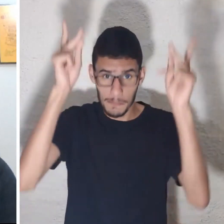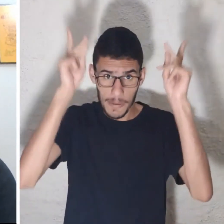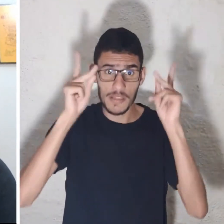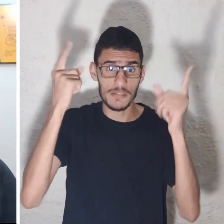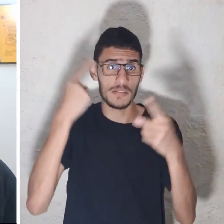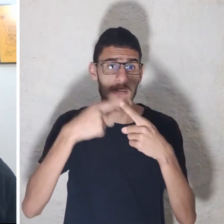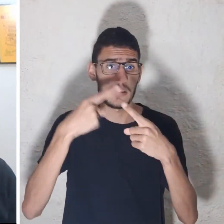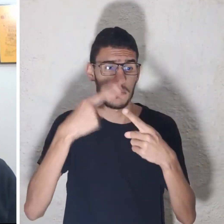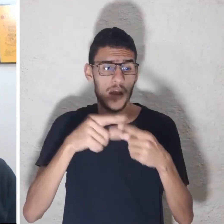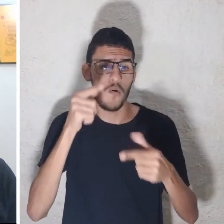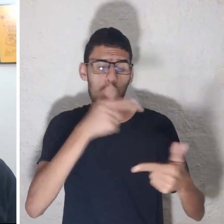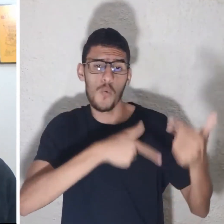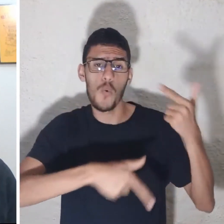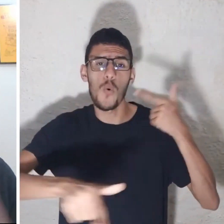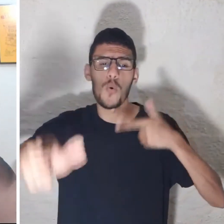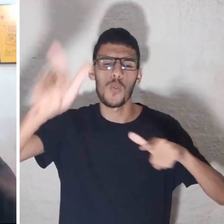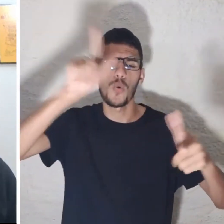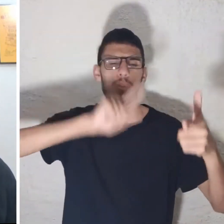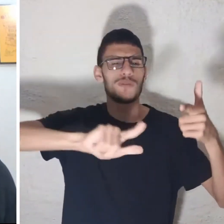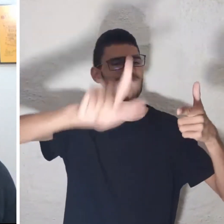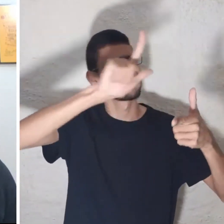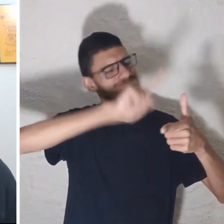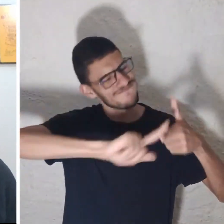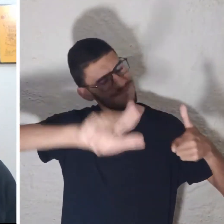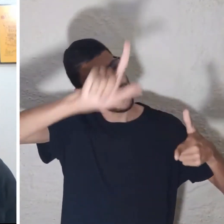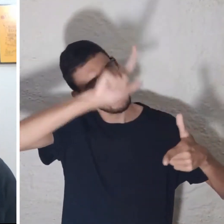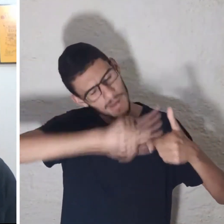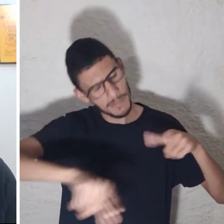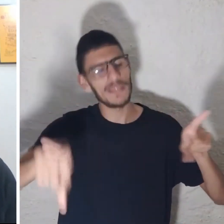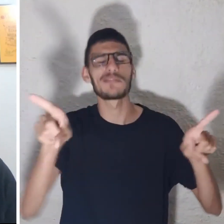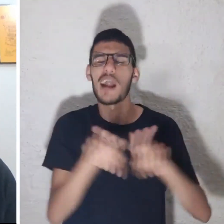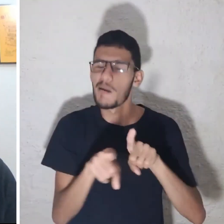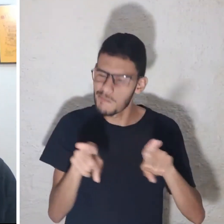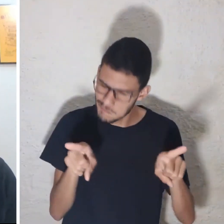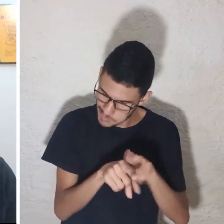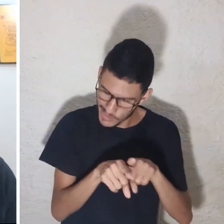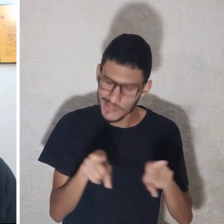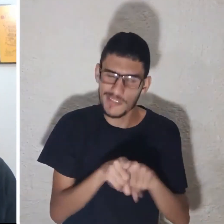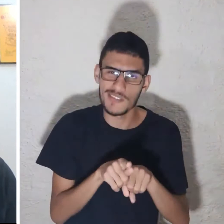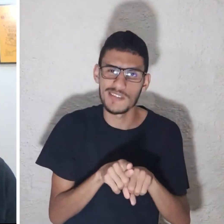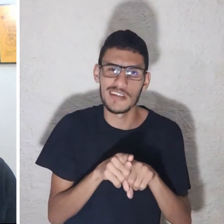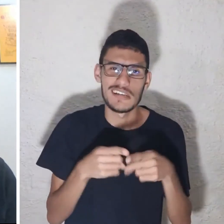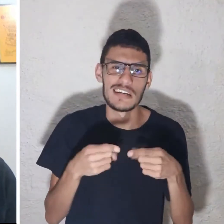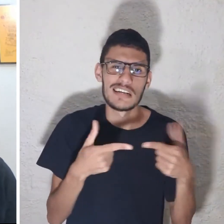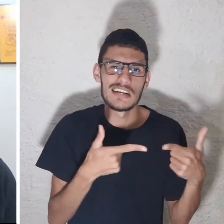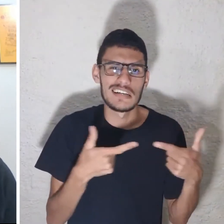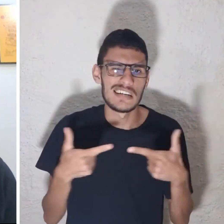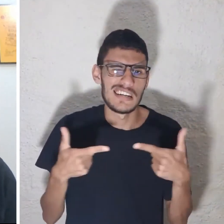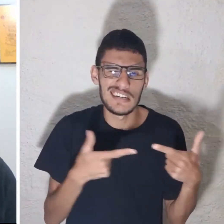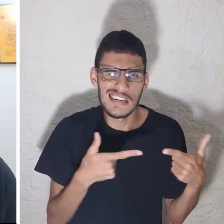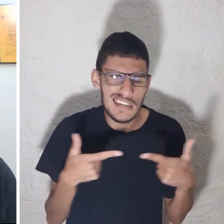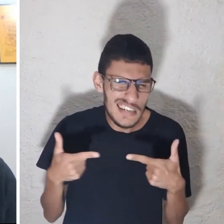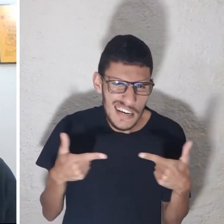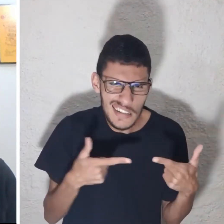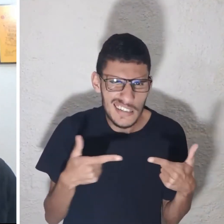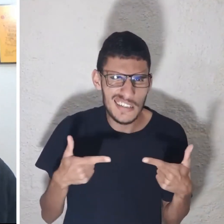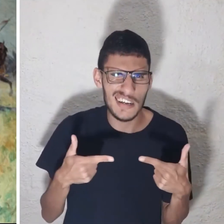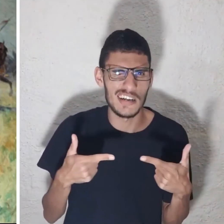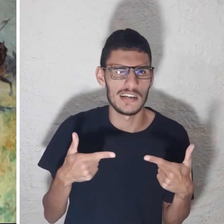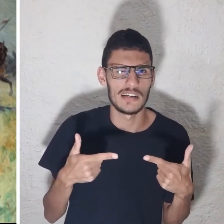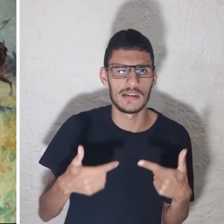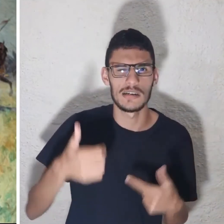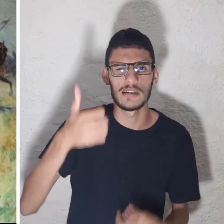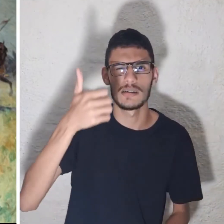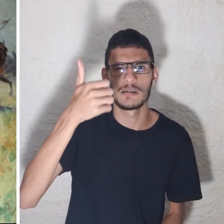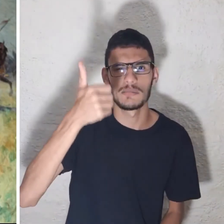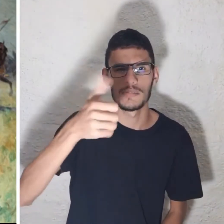Pedro também acabou envolvendo o Brasil em outro conflito, né, em uma outra briga, que vai ser a Guerra da Cisplatina, né, que ela vai